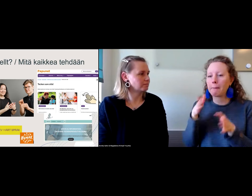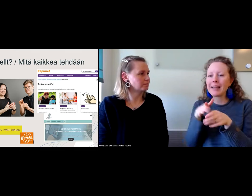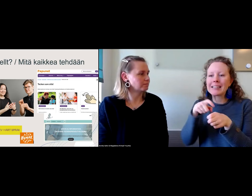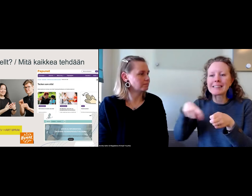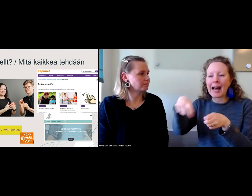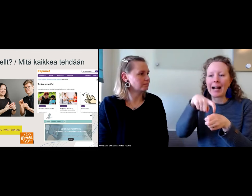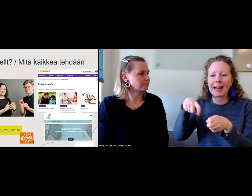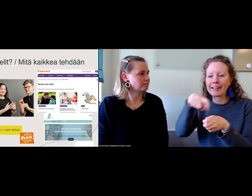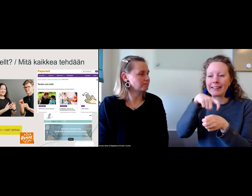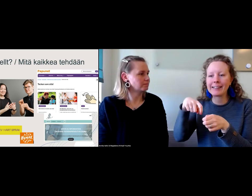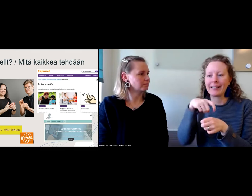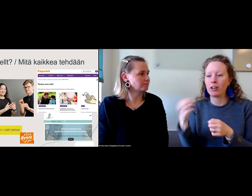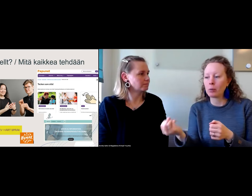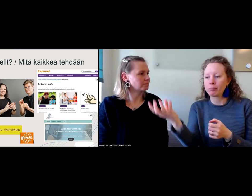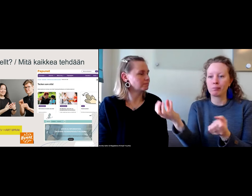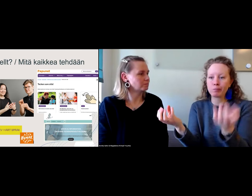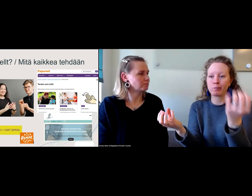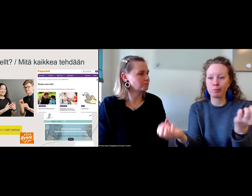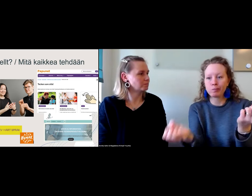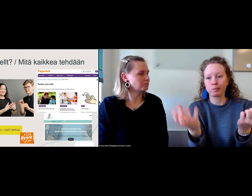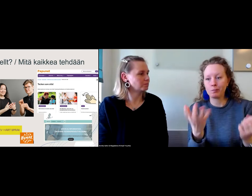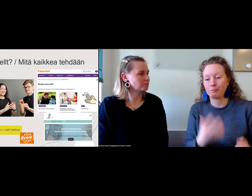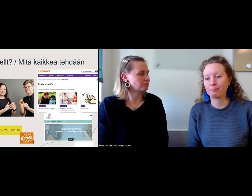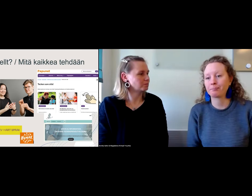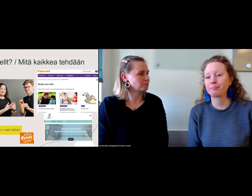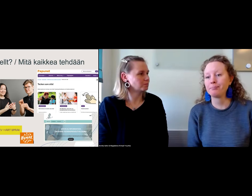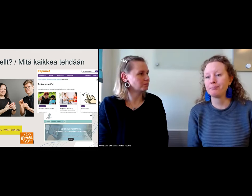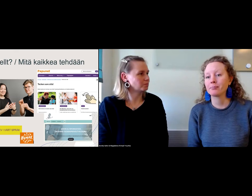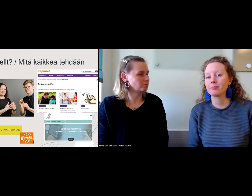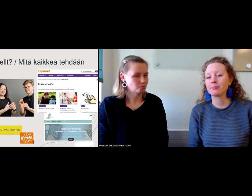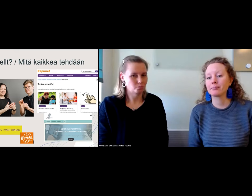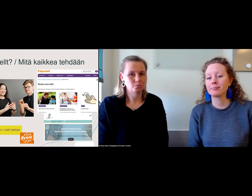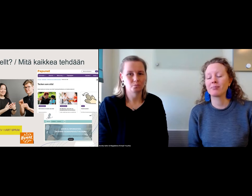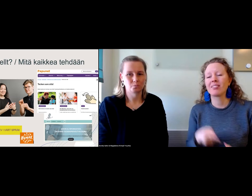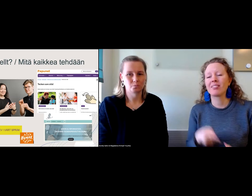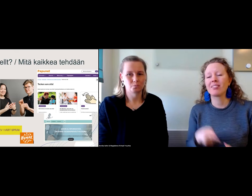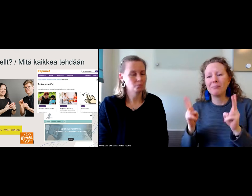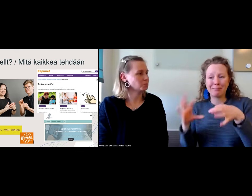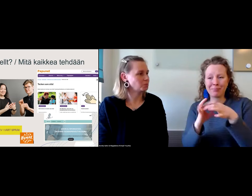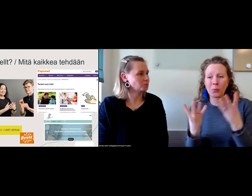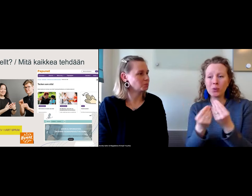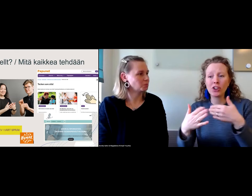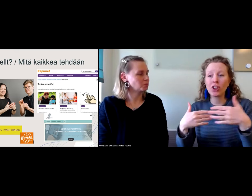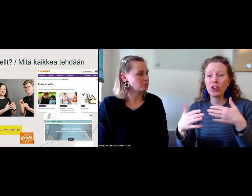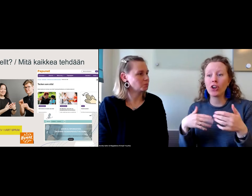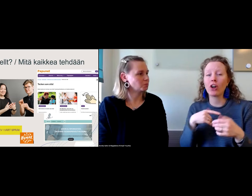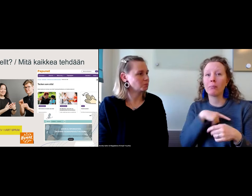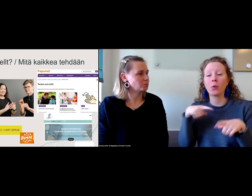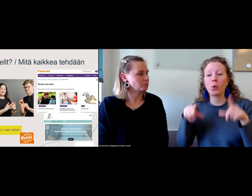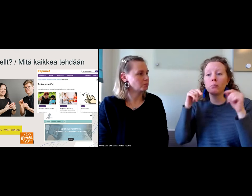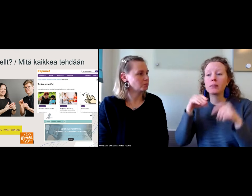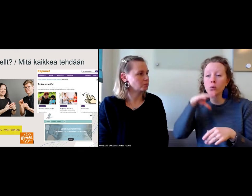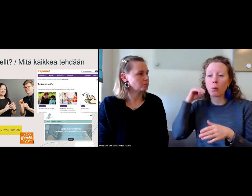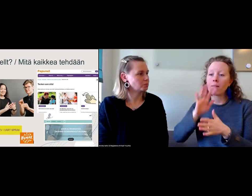Eli että kun tuntuu, että tämmöisiä pieniä saaria on ilmestynyt meidän pienen saaremme niin